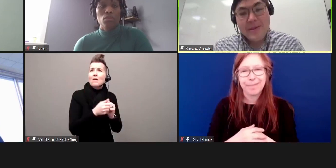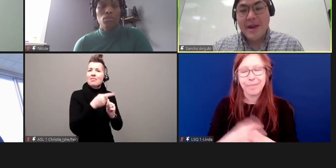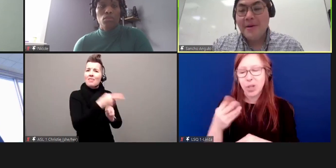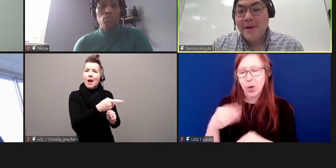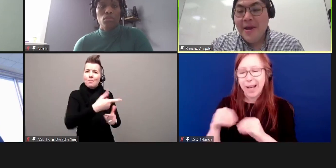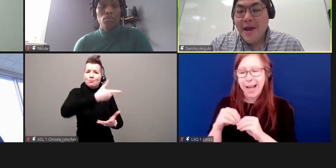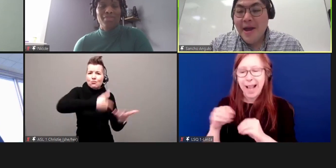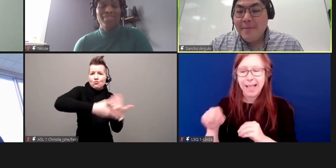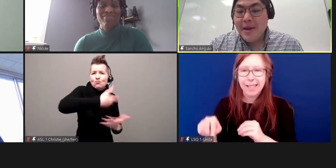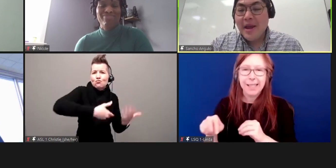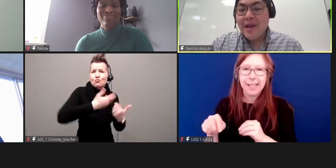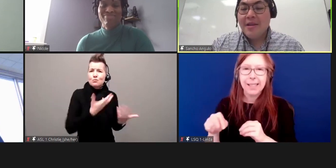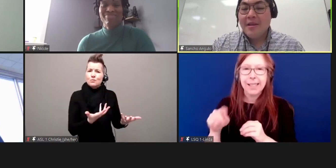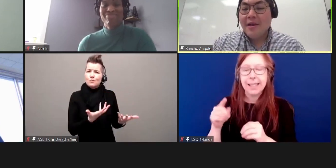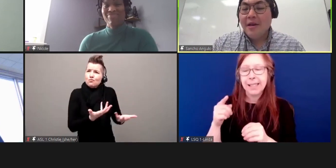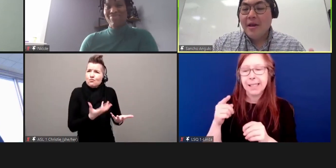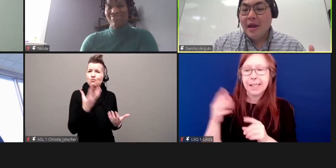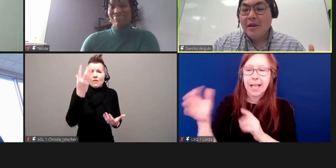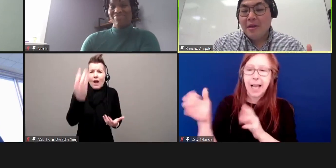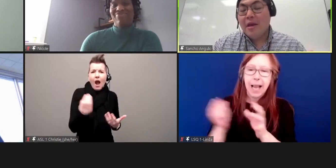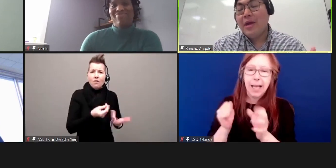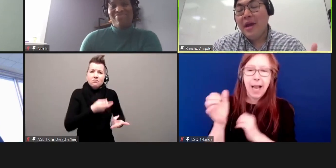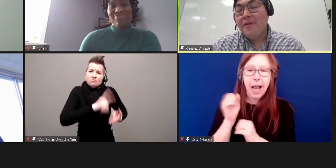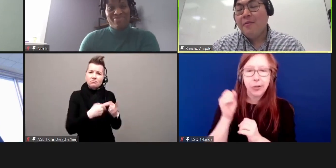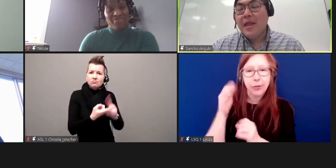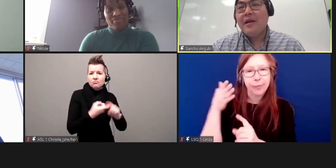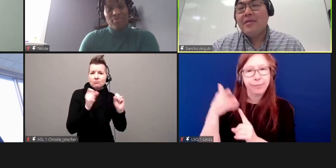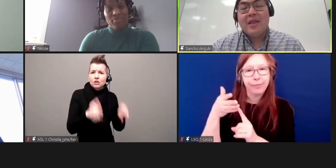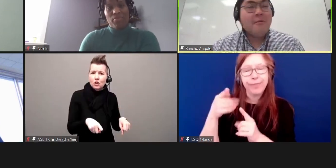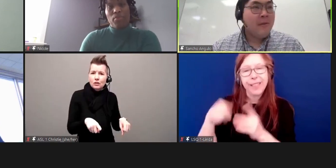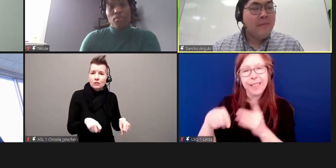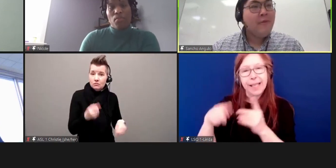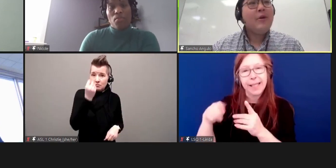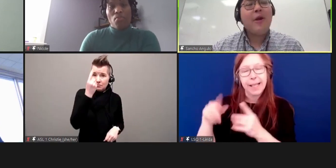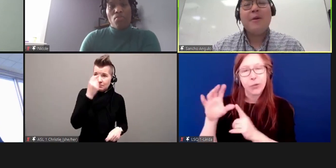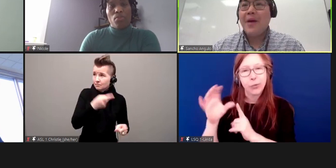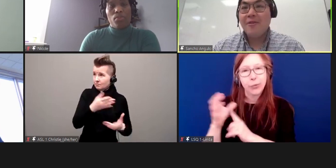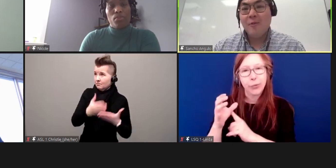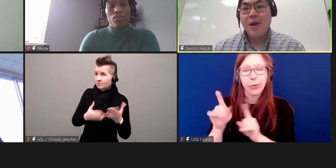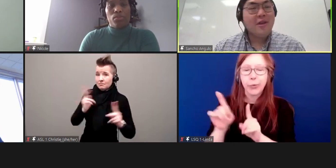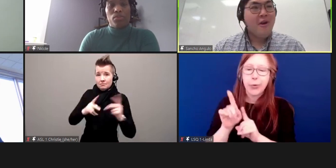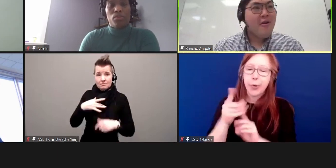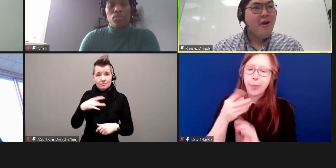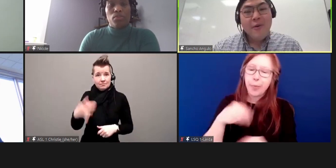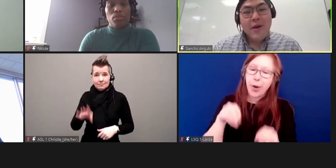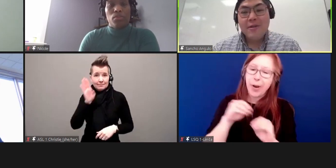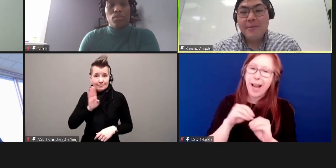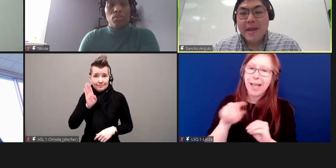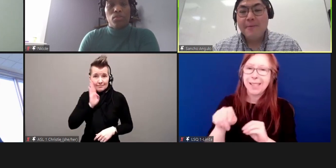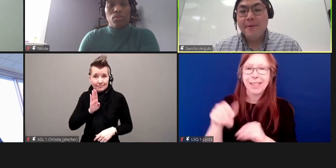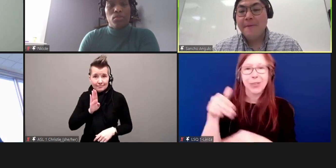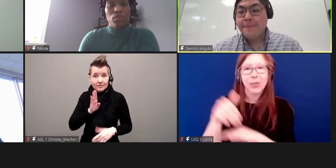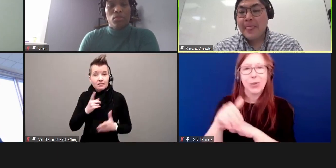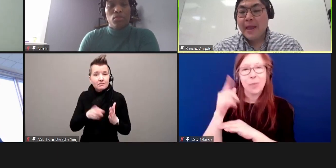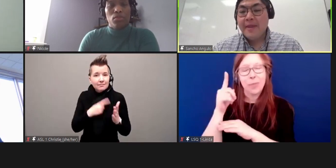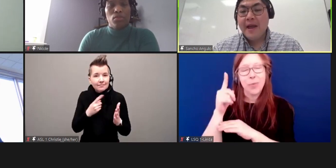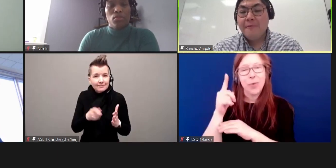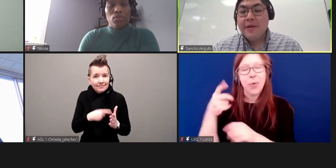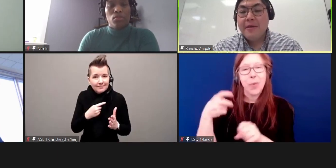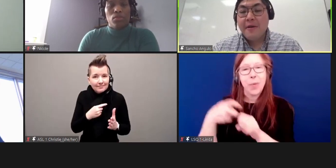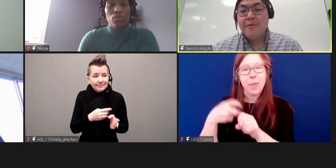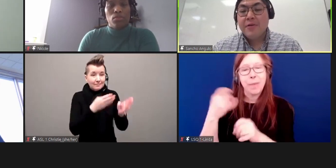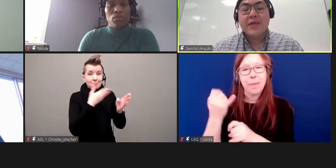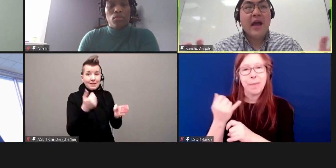engager pour certaines cultures. Par exemple, on organise des soirées de bière. Mais ce n'est